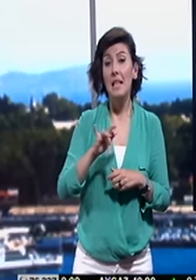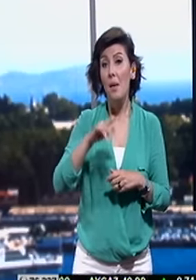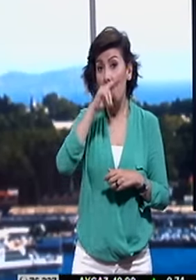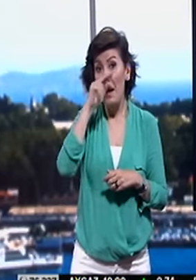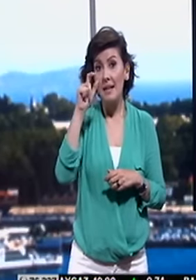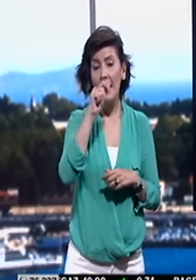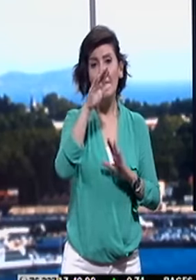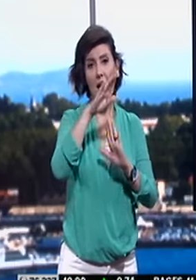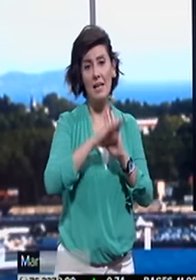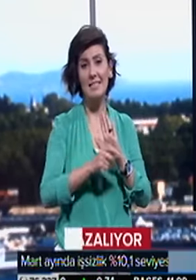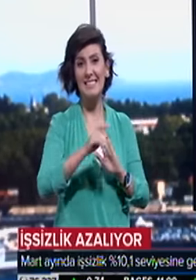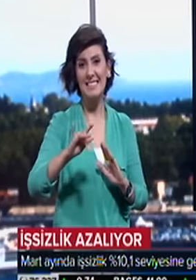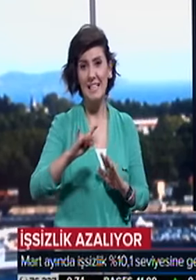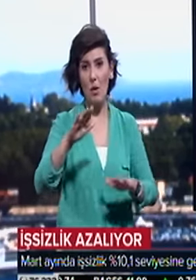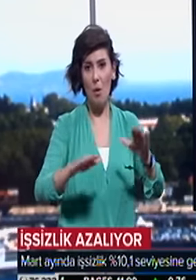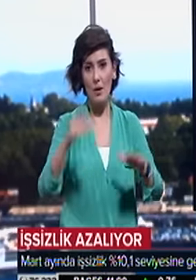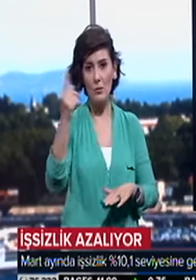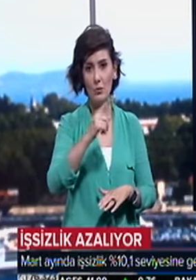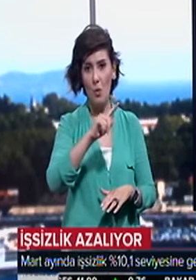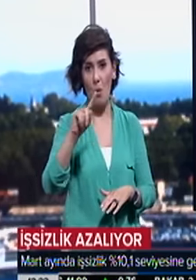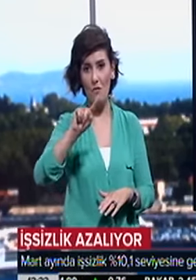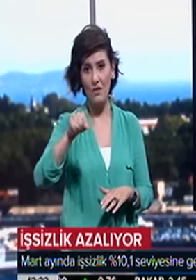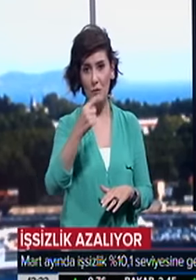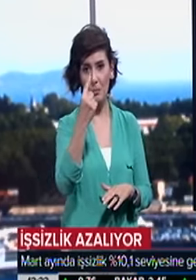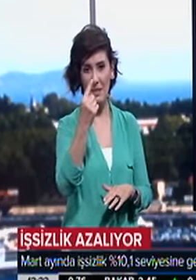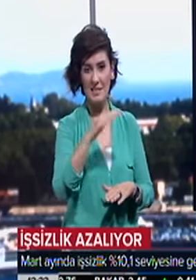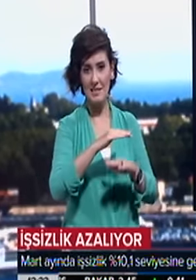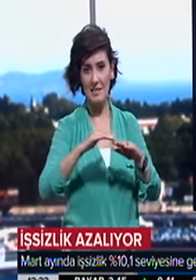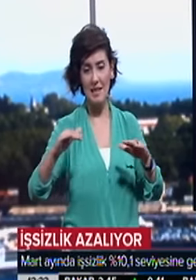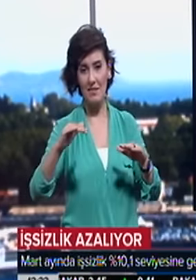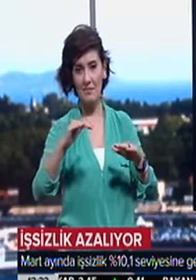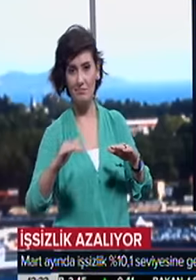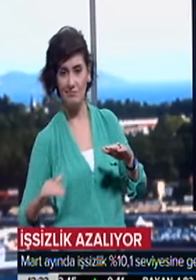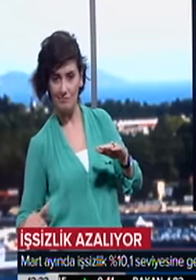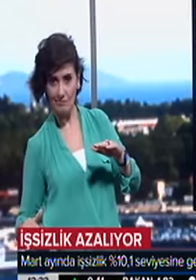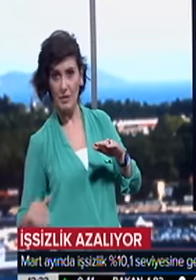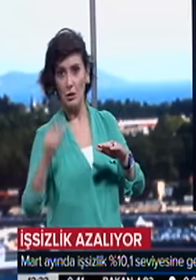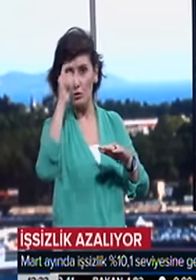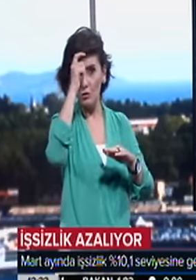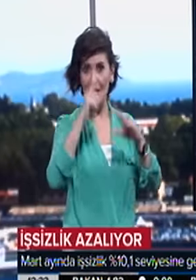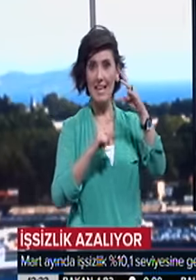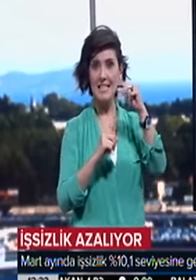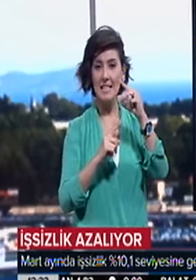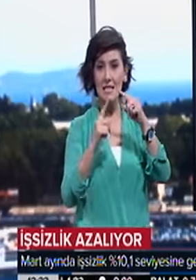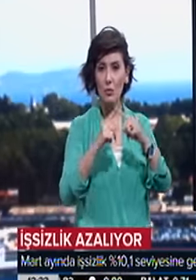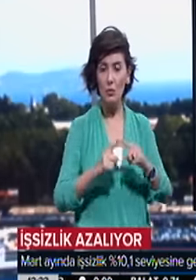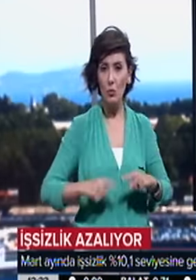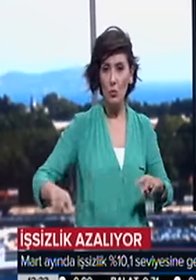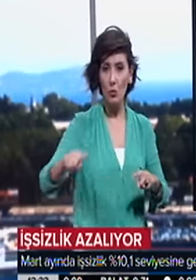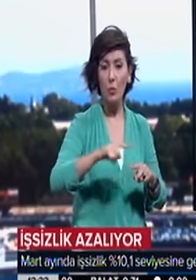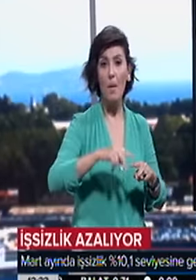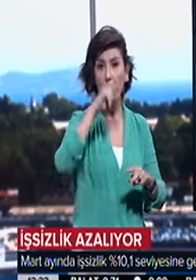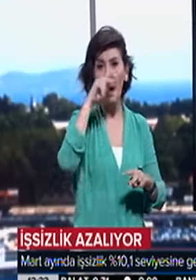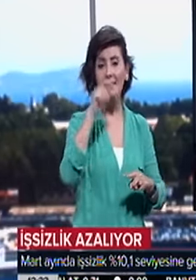İşsizlik Mart ayında azaldı. İşsizlik oranı %10,1 seviyesine geriledi. Türkiye İstatistik Kurumu Mart ayı